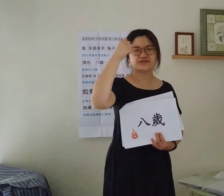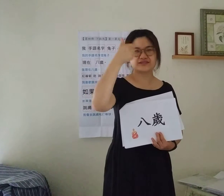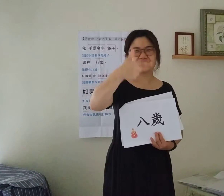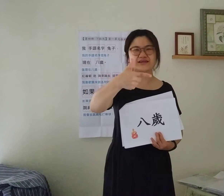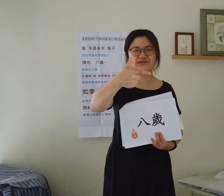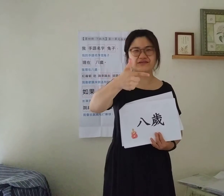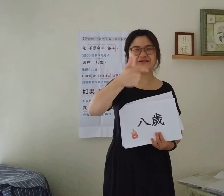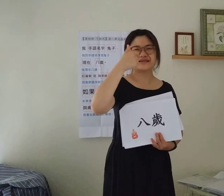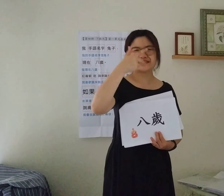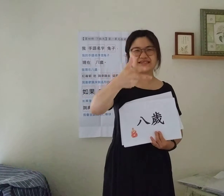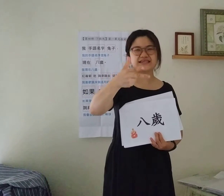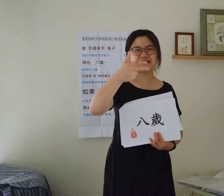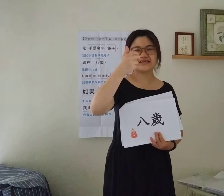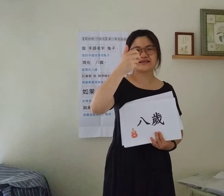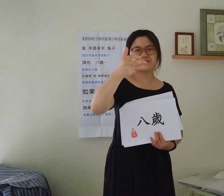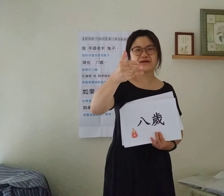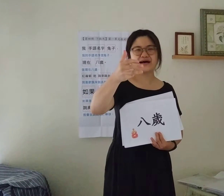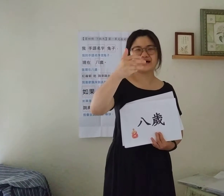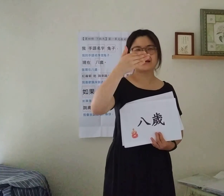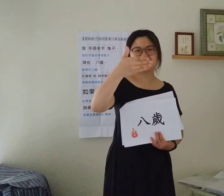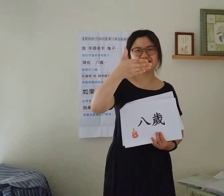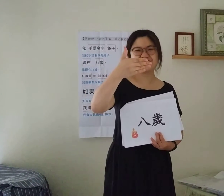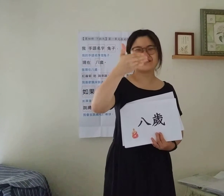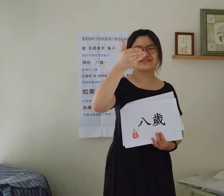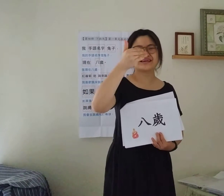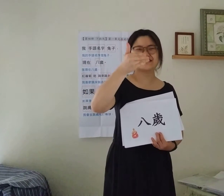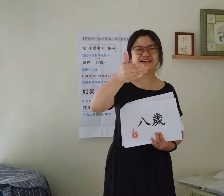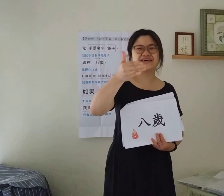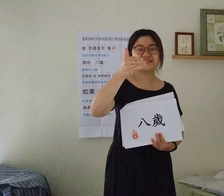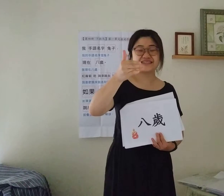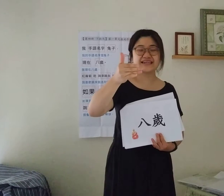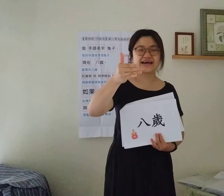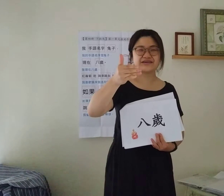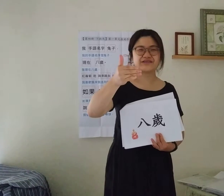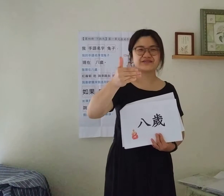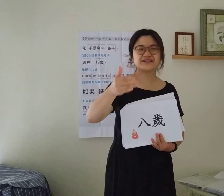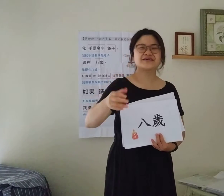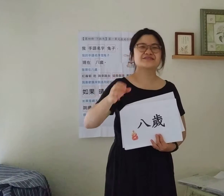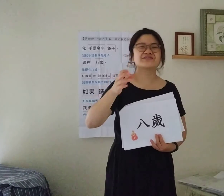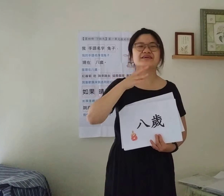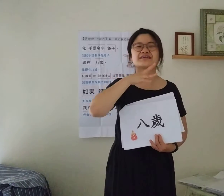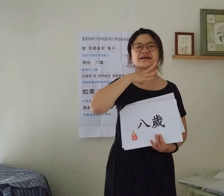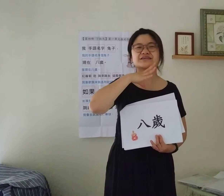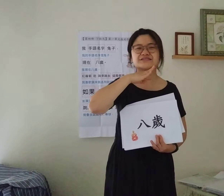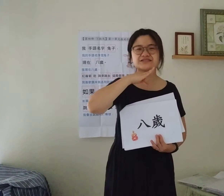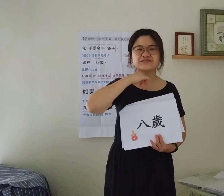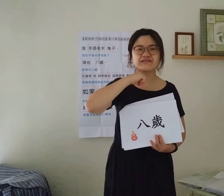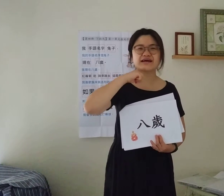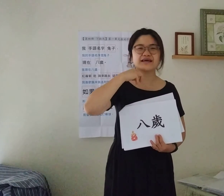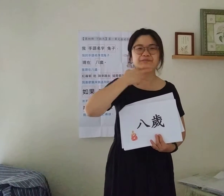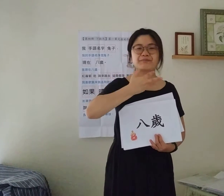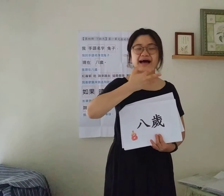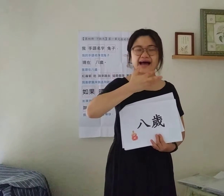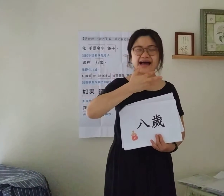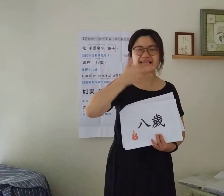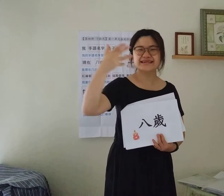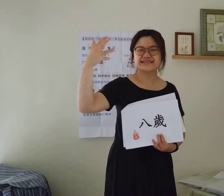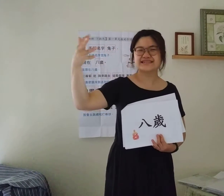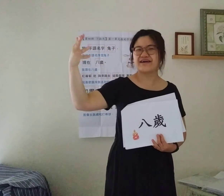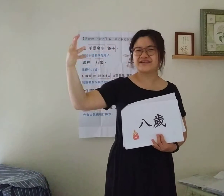是六、七。八九要结合起来哟，所以呢，岁八少一